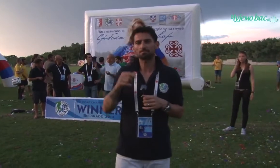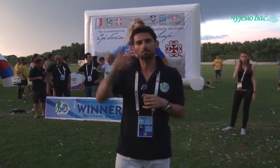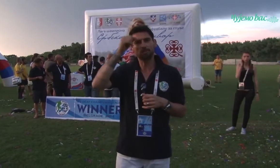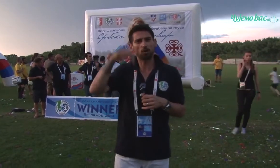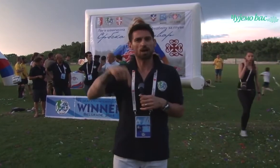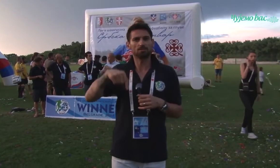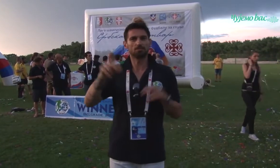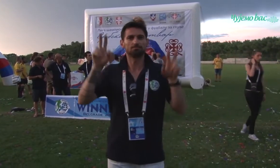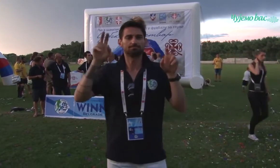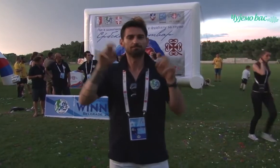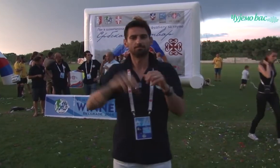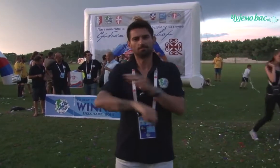Vrlo sam srećna zato što...